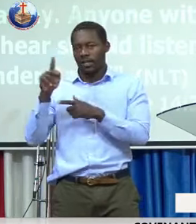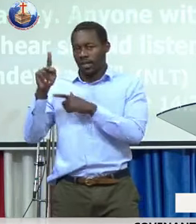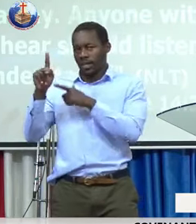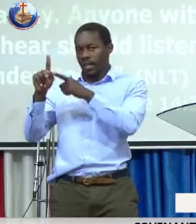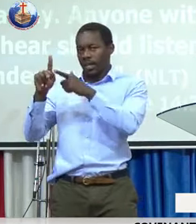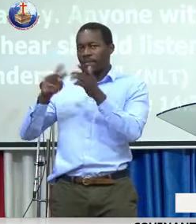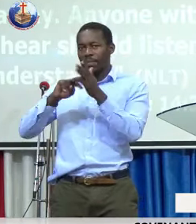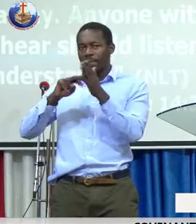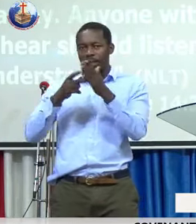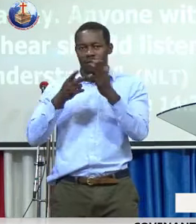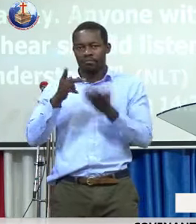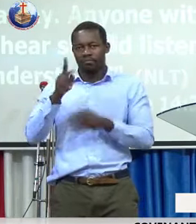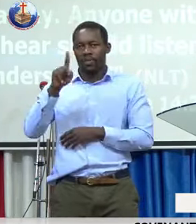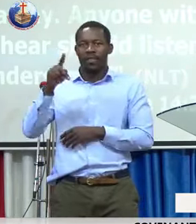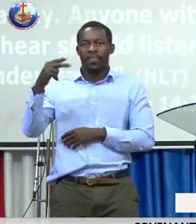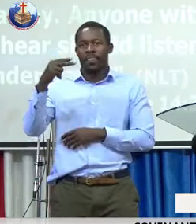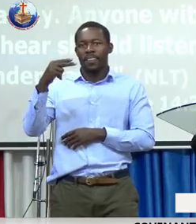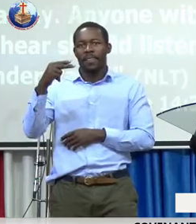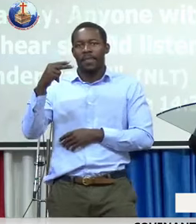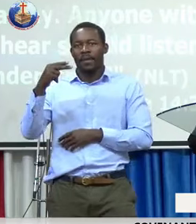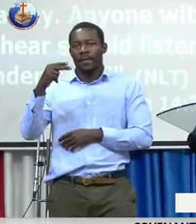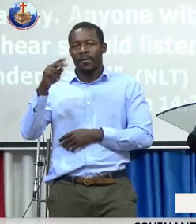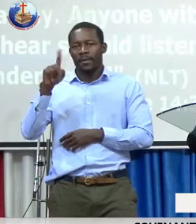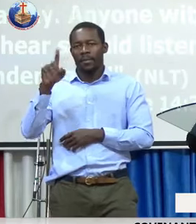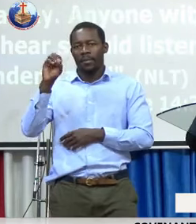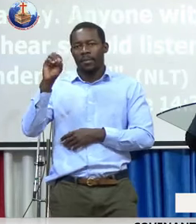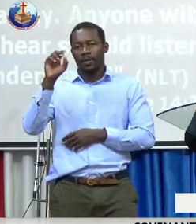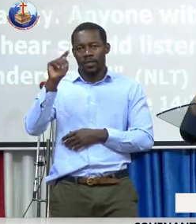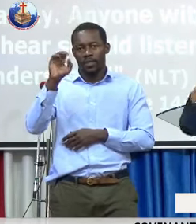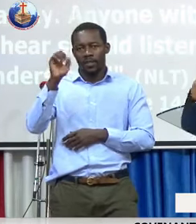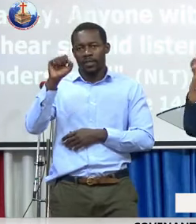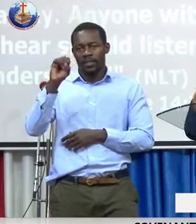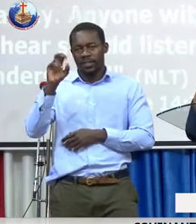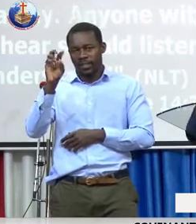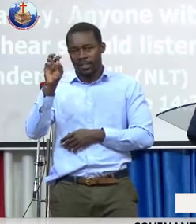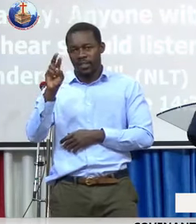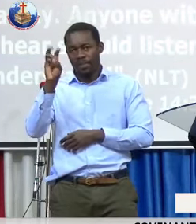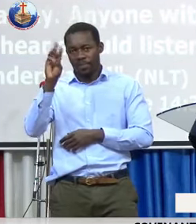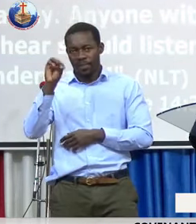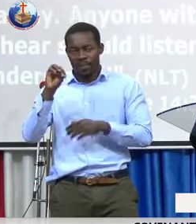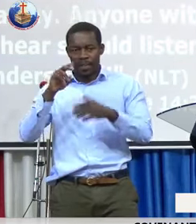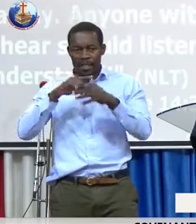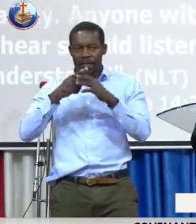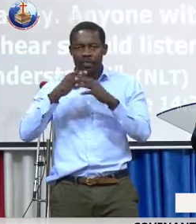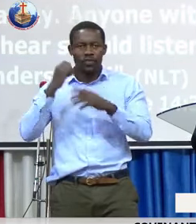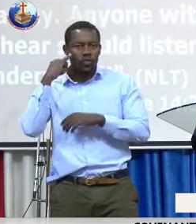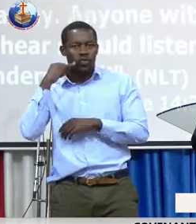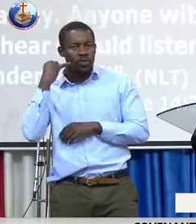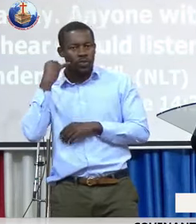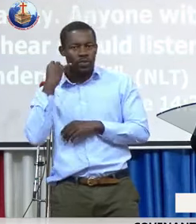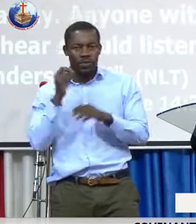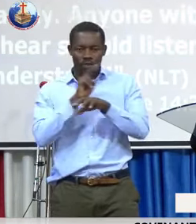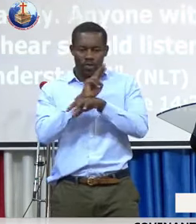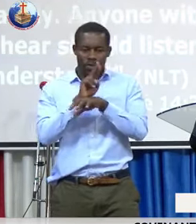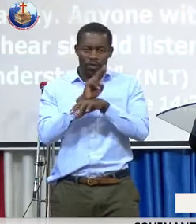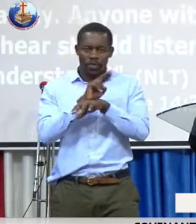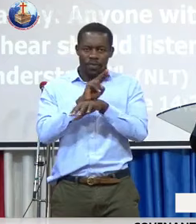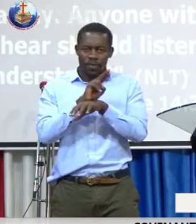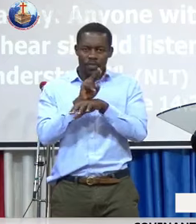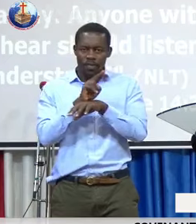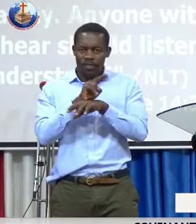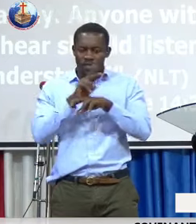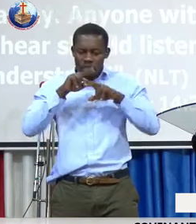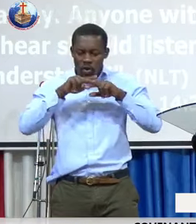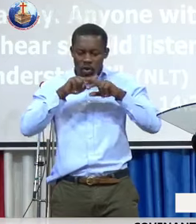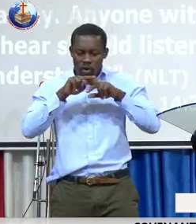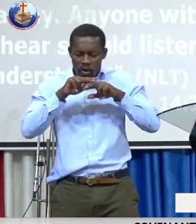ya aina ya potassium. And culturally the Jews used to use raw salt. Na kitamaduni wa Yahudi walikuwa wanatumia chumvi